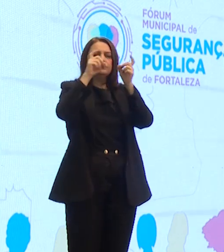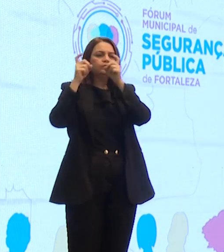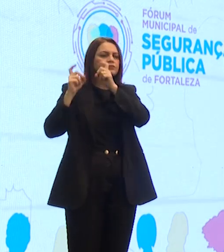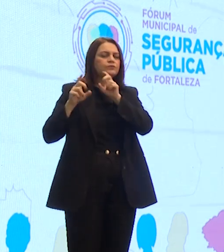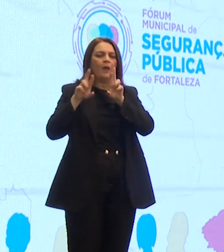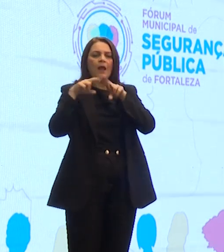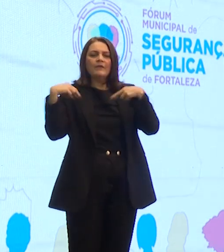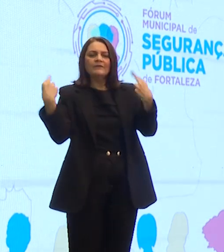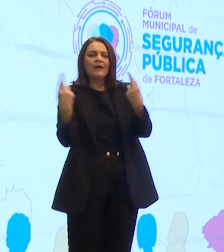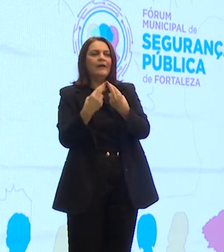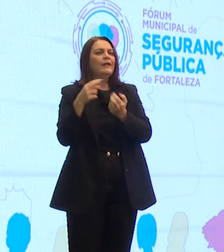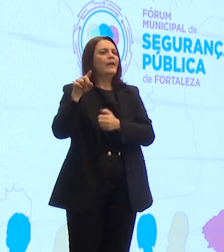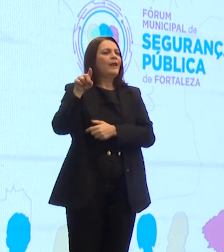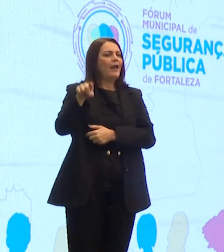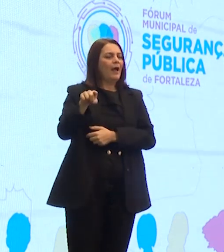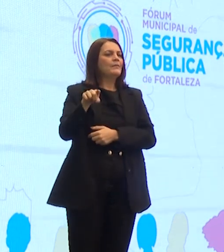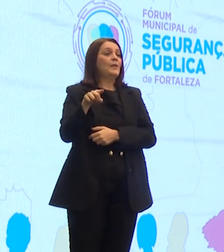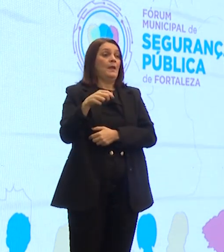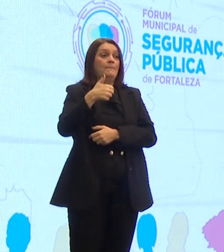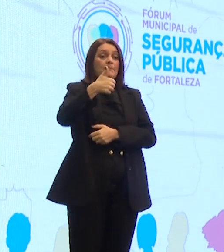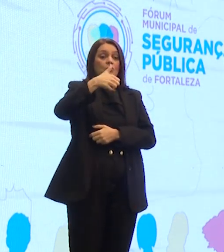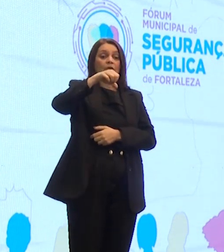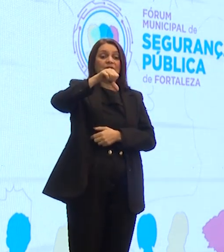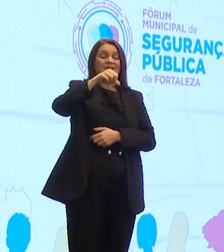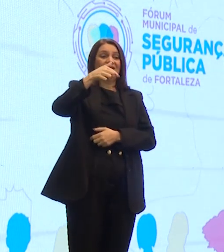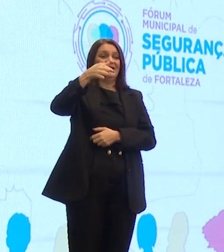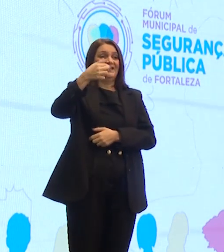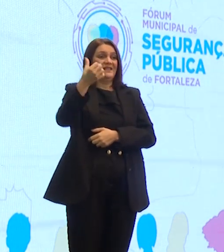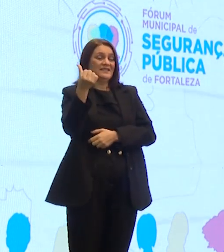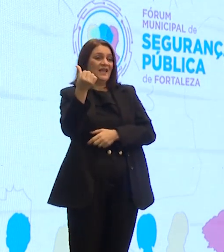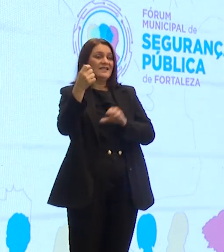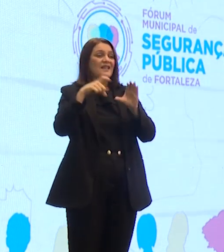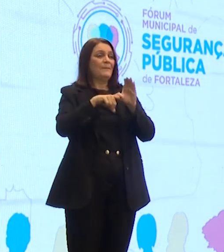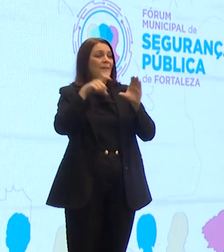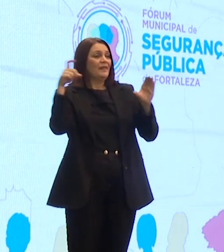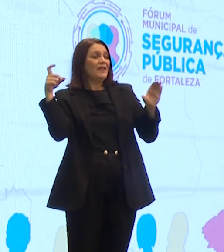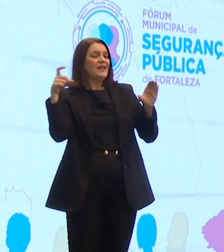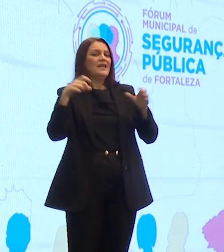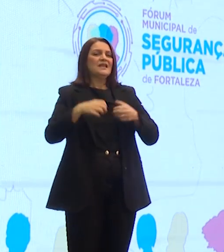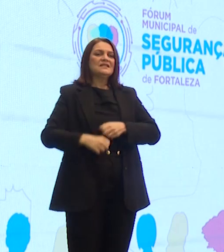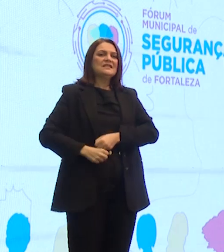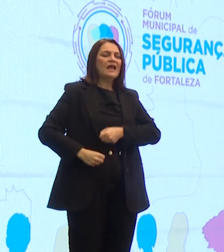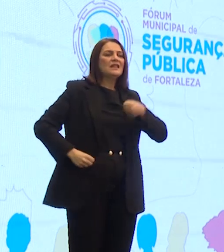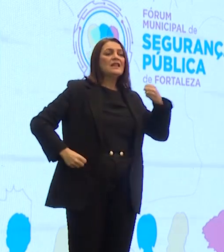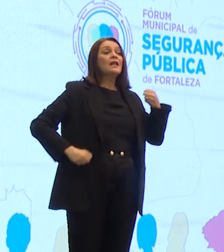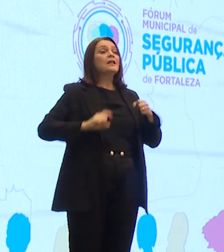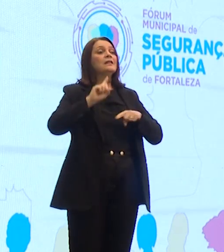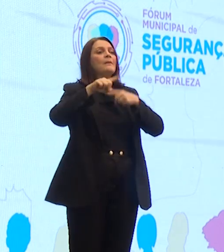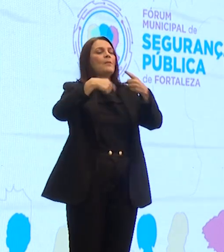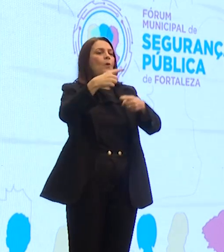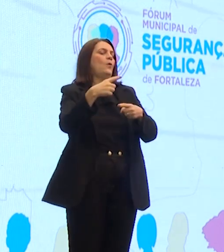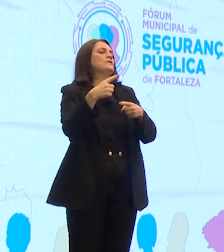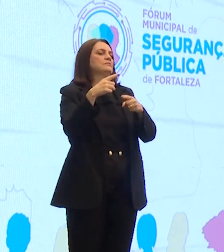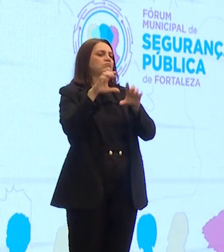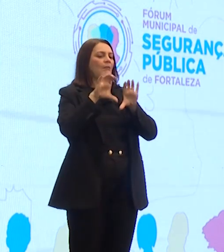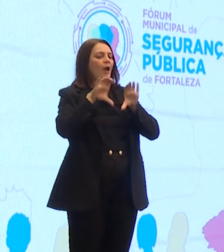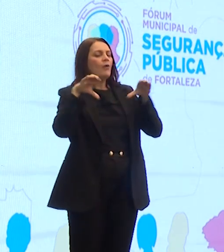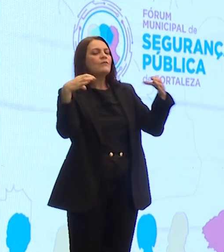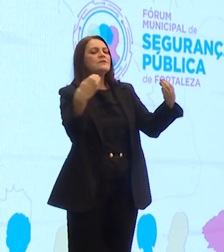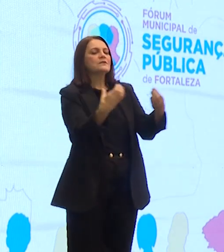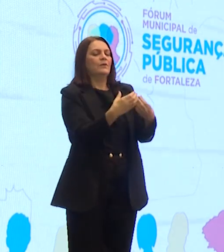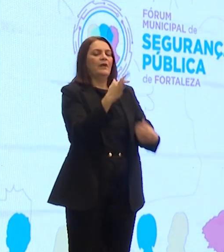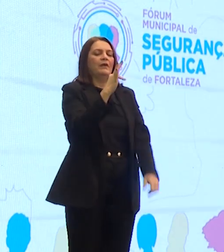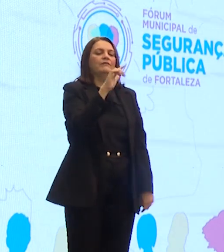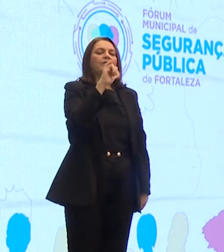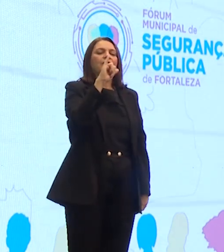e em 1776 a independência, depois em 1787 a Convenção da Filadélfia, e surge